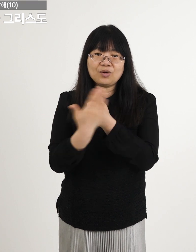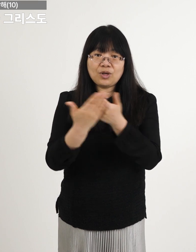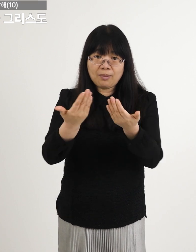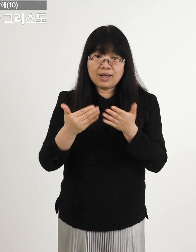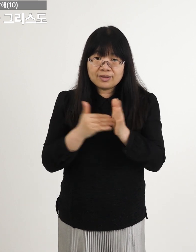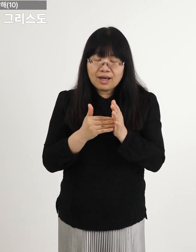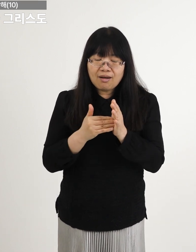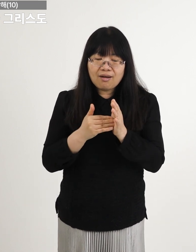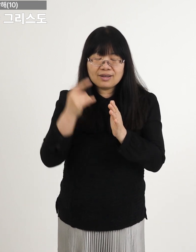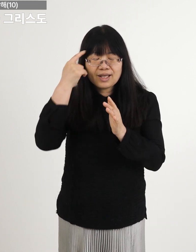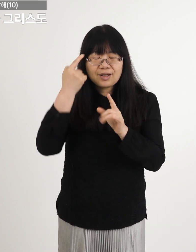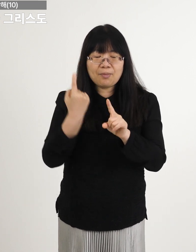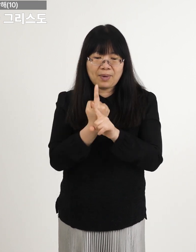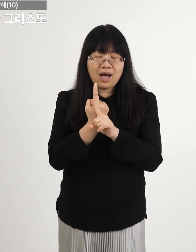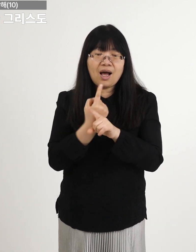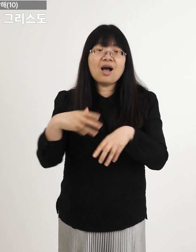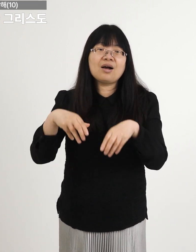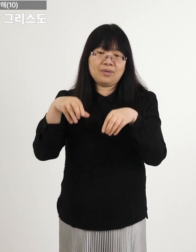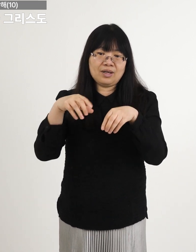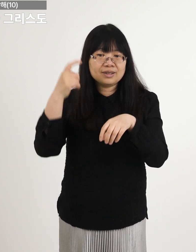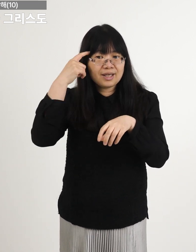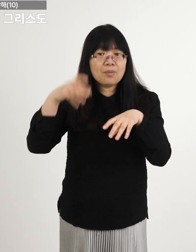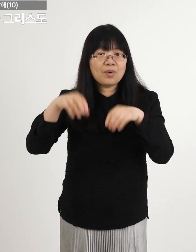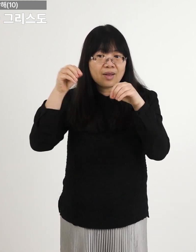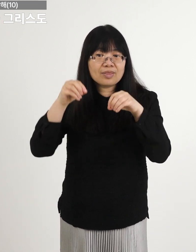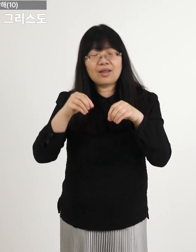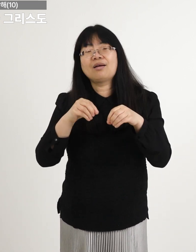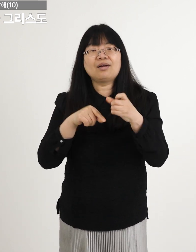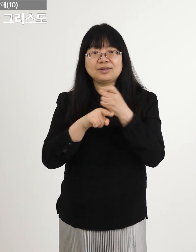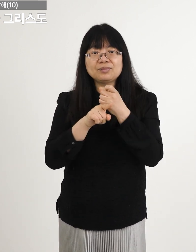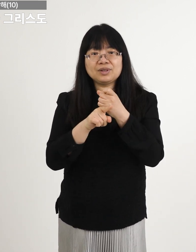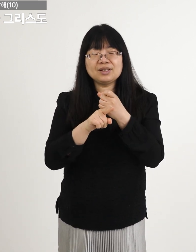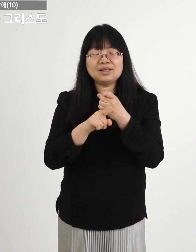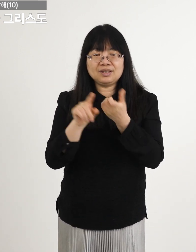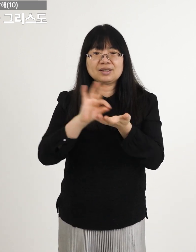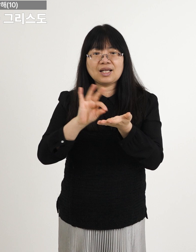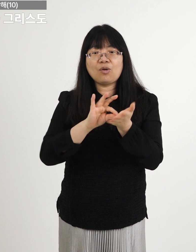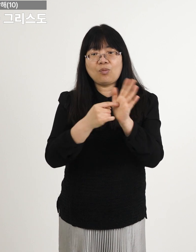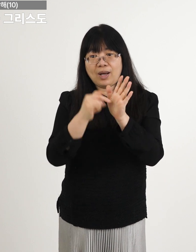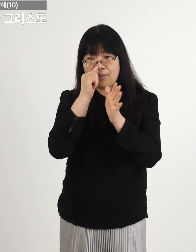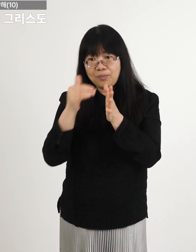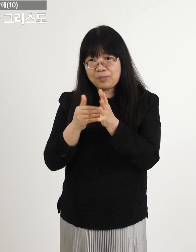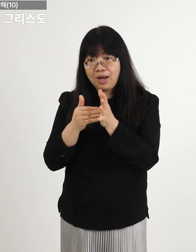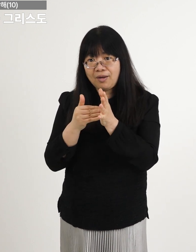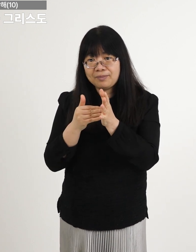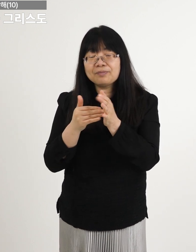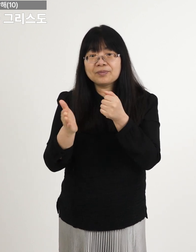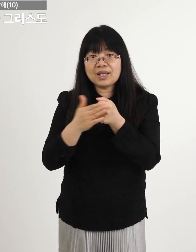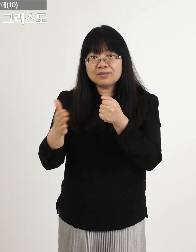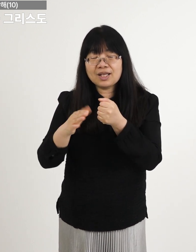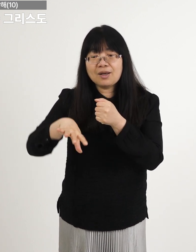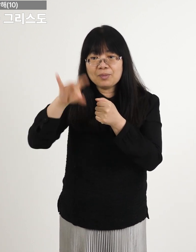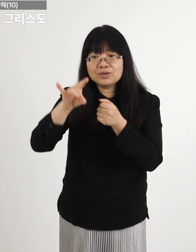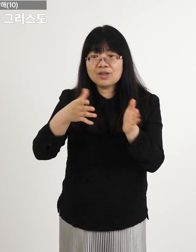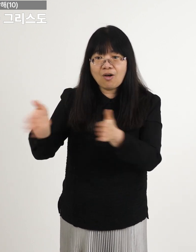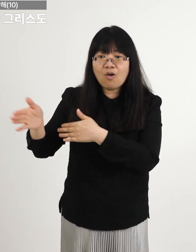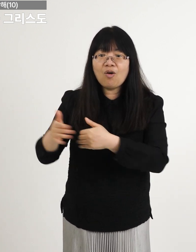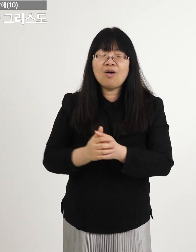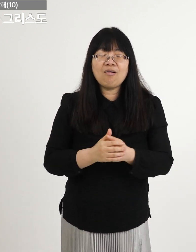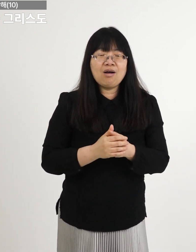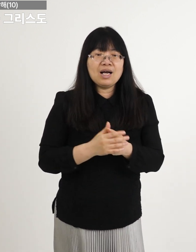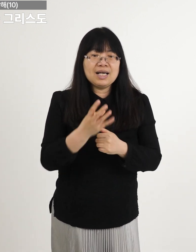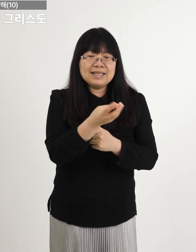드렸다, 이런 뜻이 됩니다. 자, 그러면 우선 티끌과 재 가운데에서